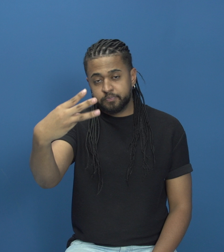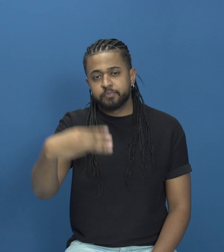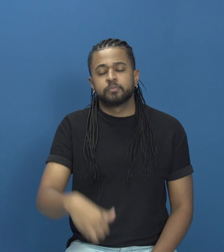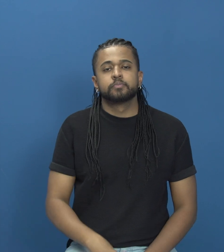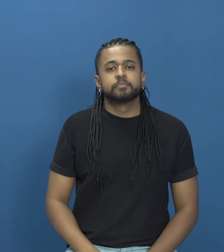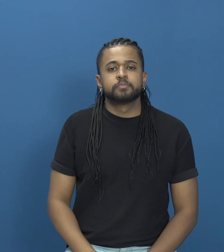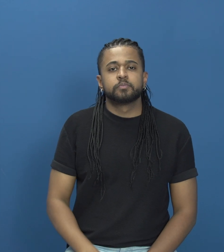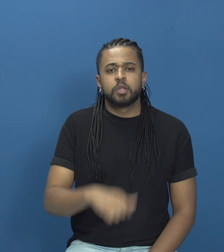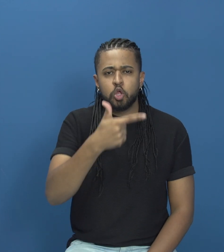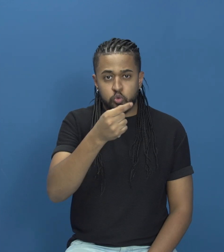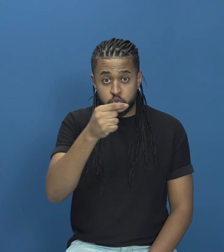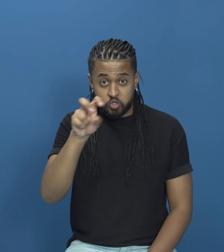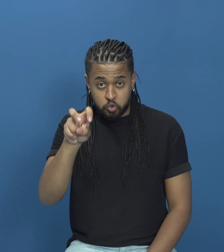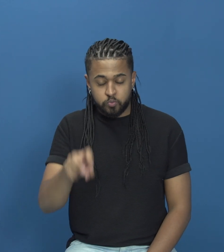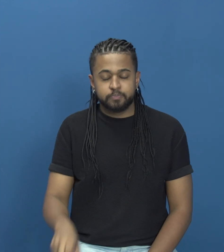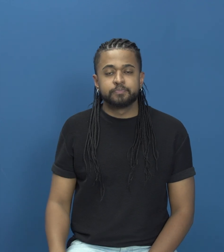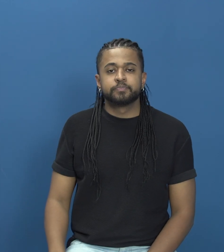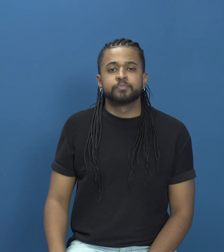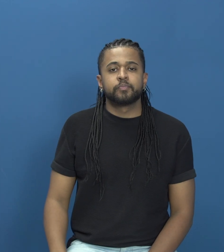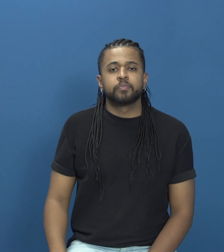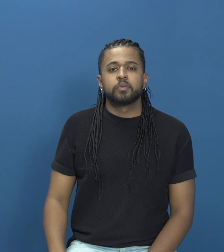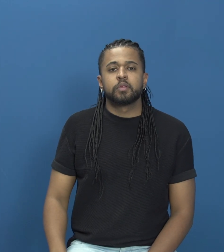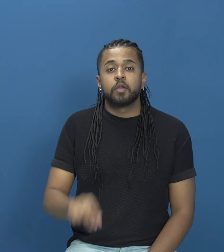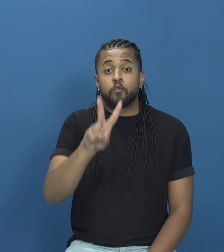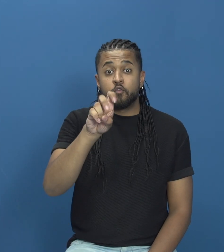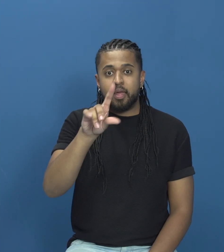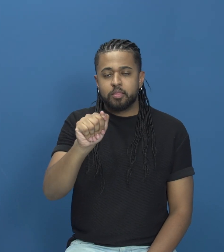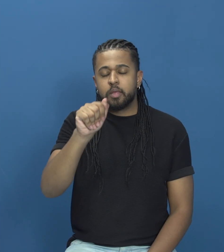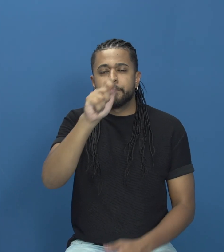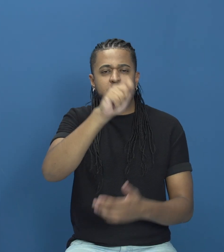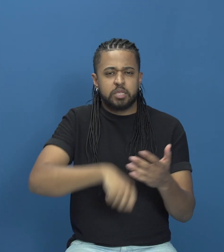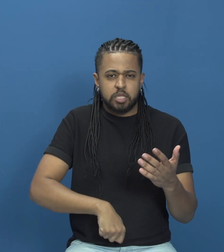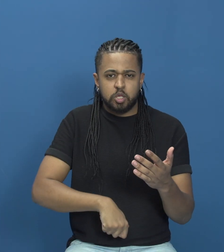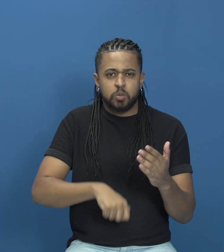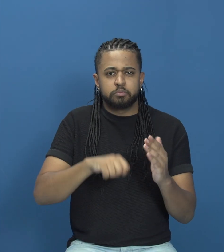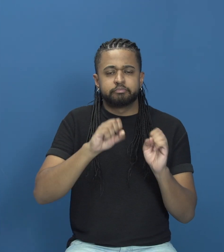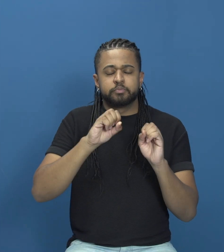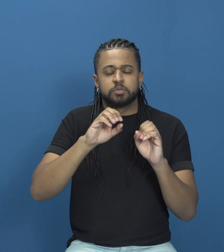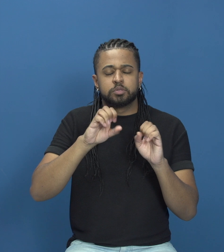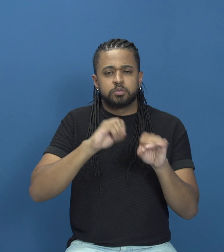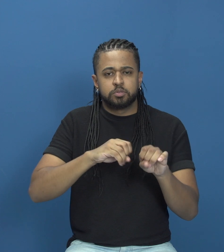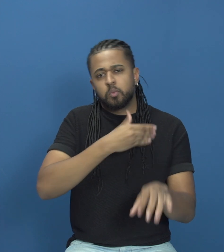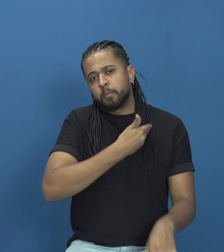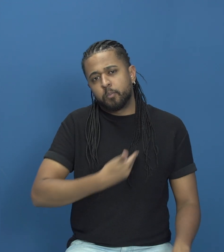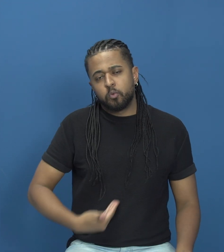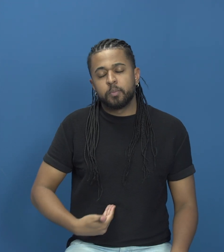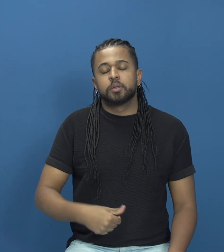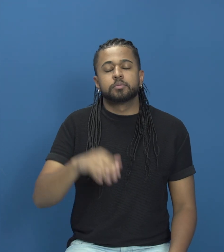5.493, 2005, que veda a matrícula em instituição pública e gratuita de ensino